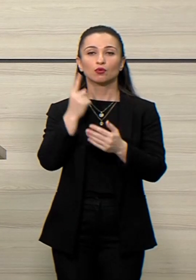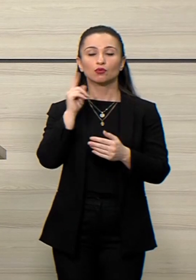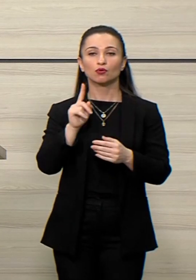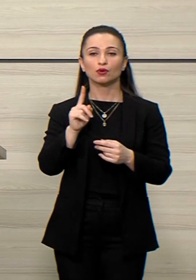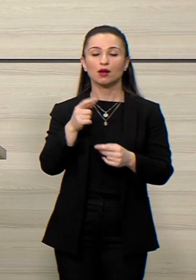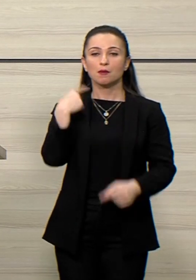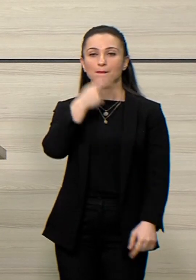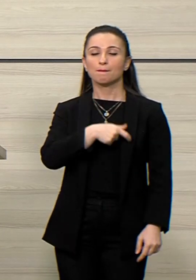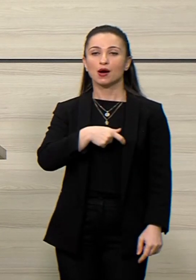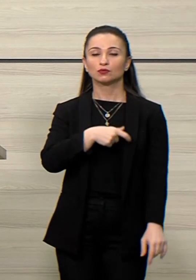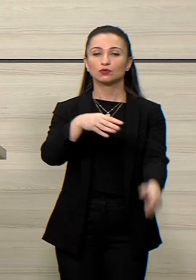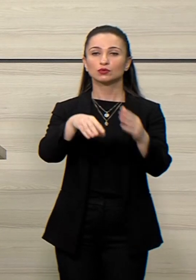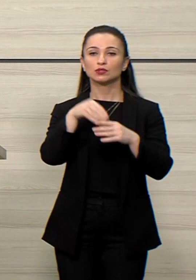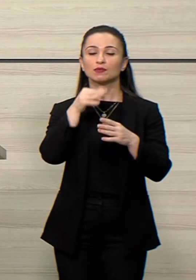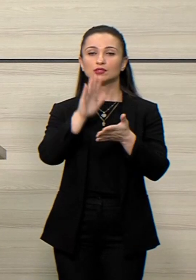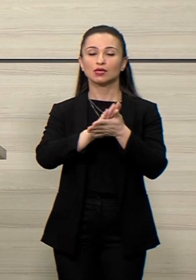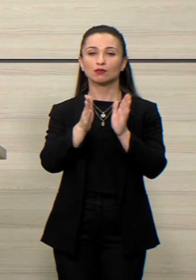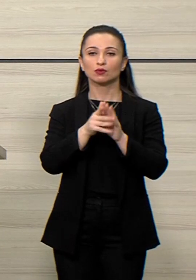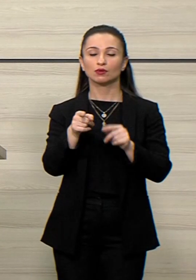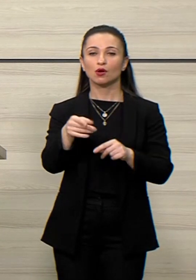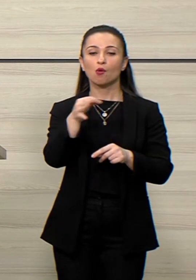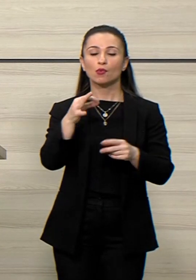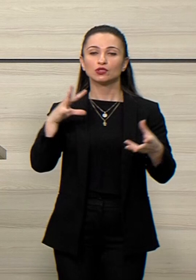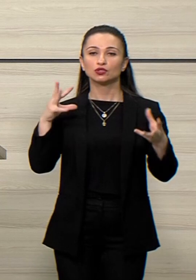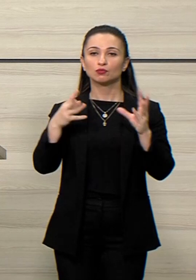გამომდინარე, რომ მაჟორიტარული საარჩევნო სისტემით